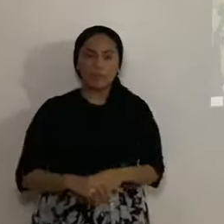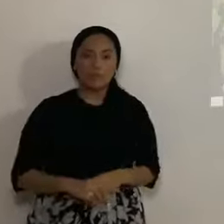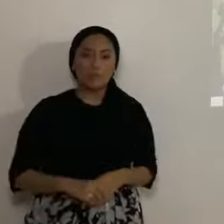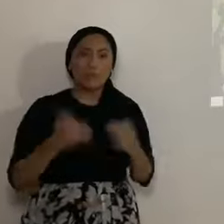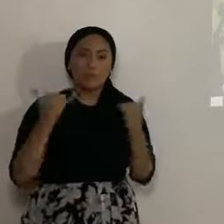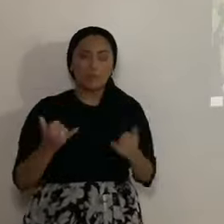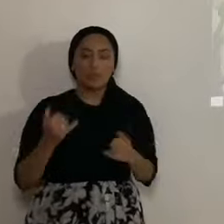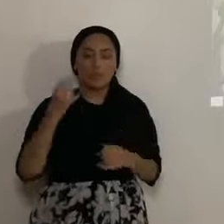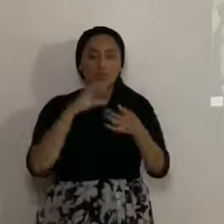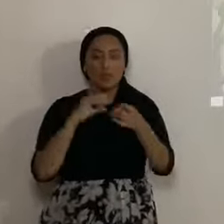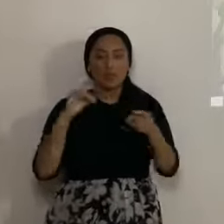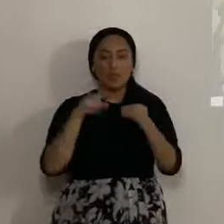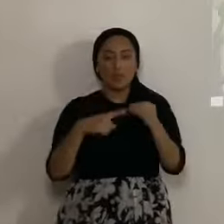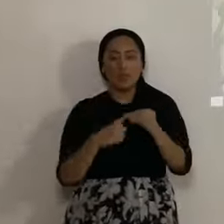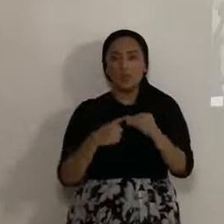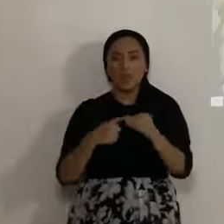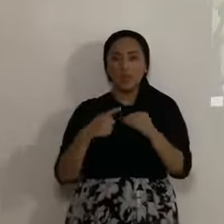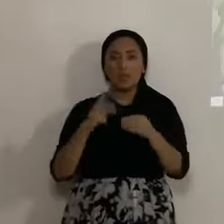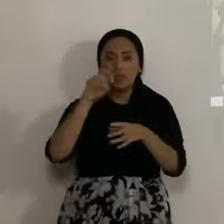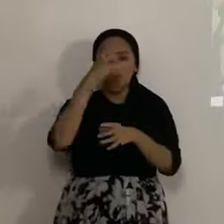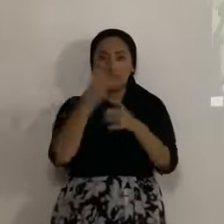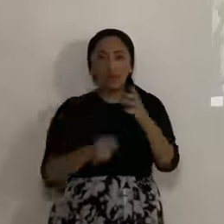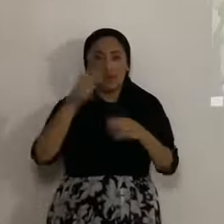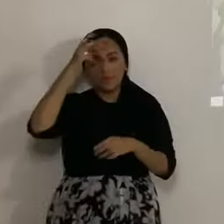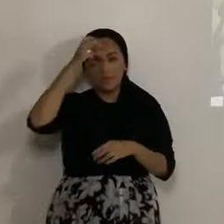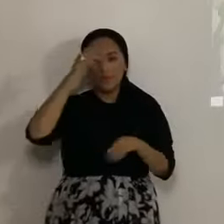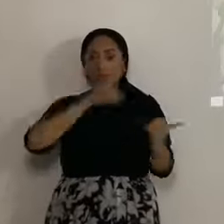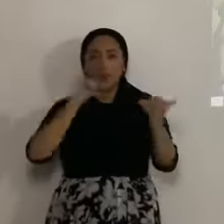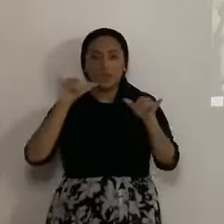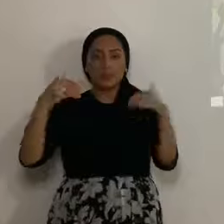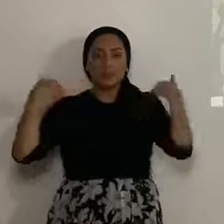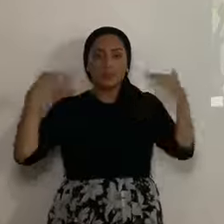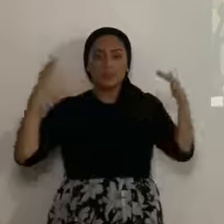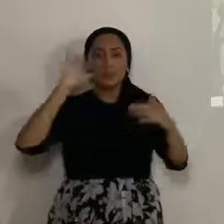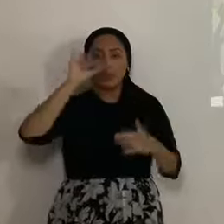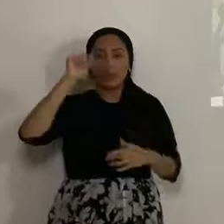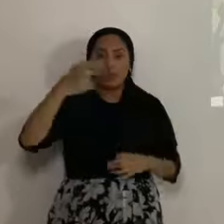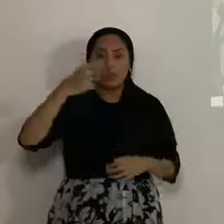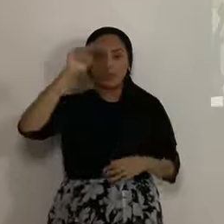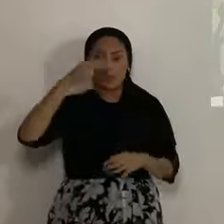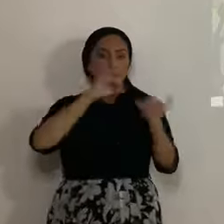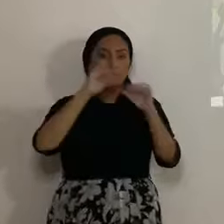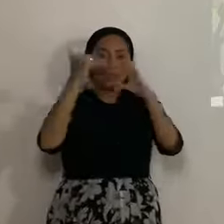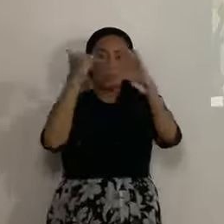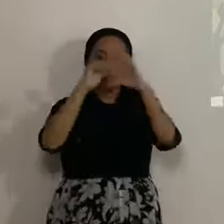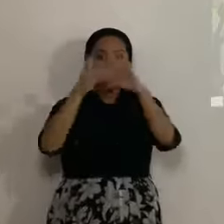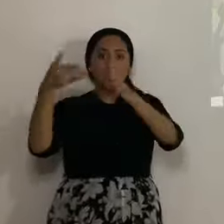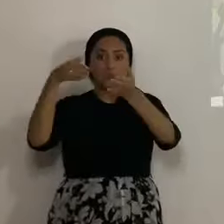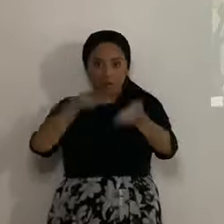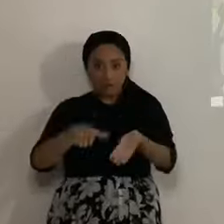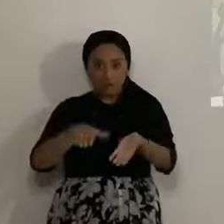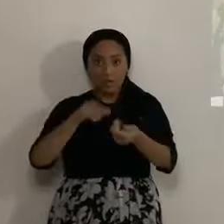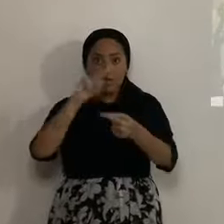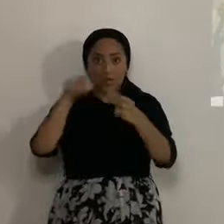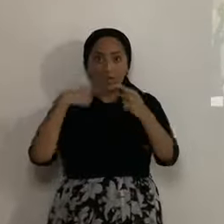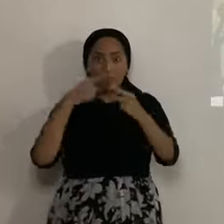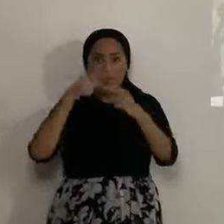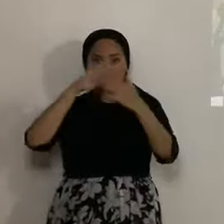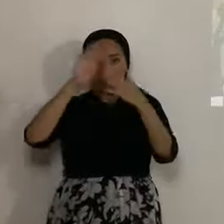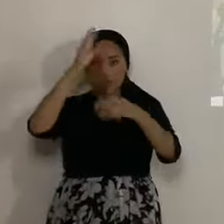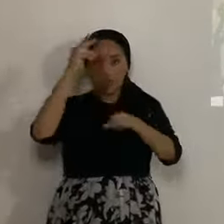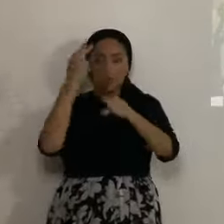Ahorita vamos a hablar sobre los ángeles caídos y también sobre los ángeles de Yahweh que también son mensajeros de muerte cuando el Eterno